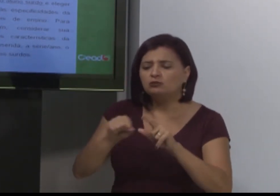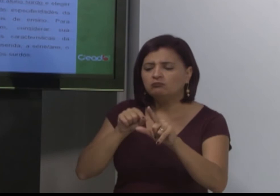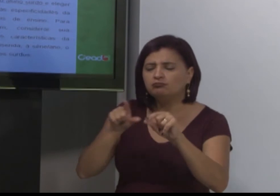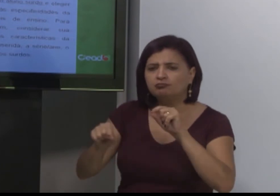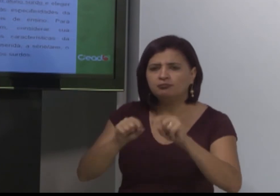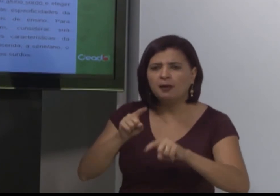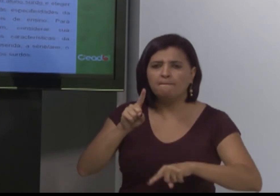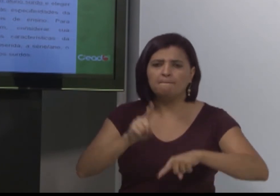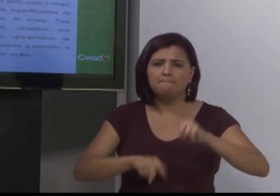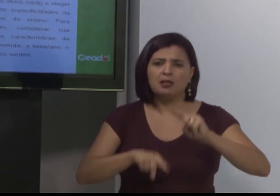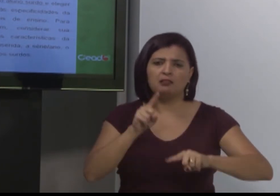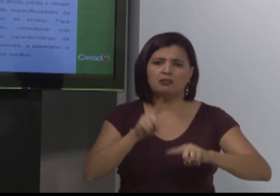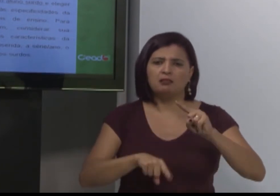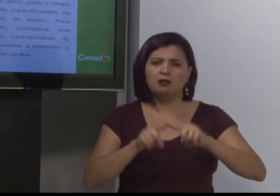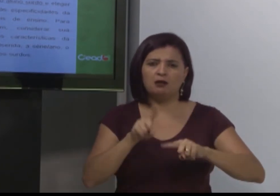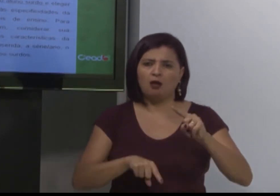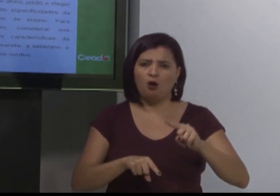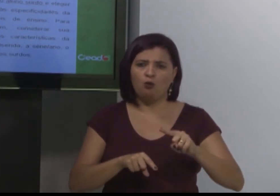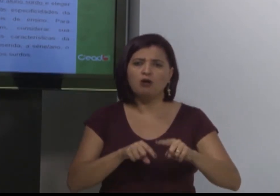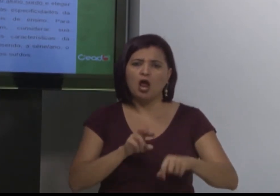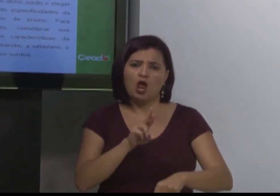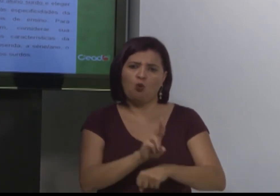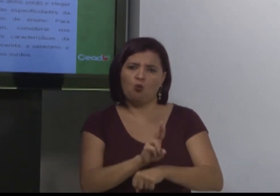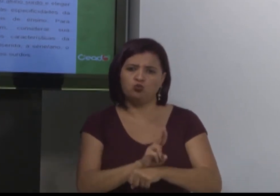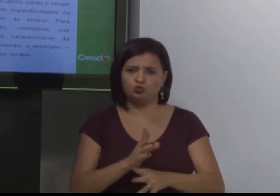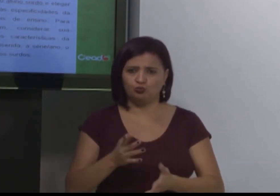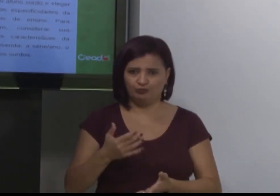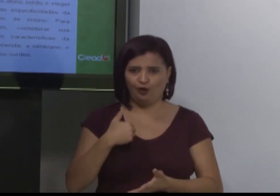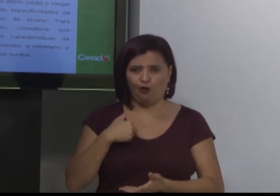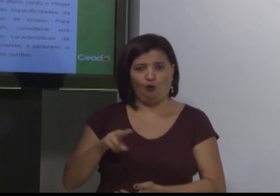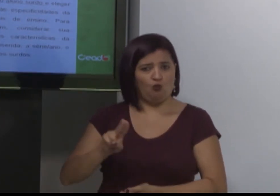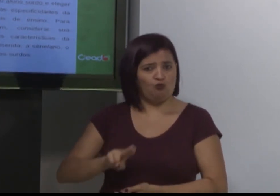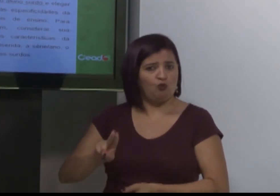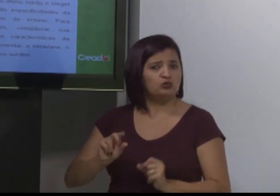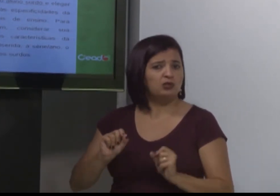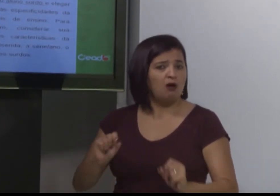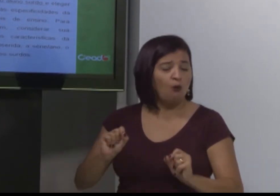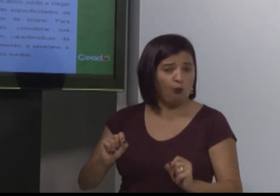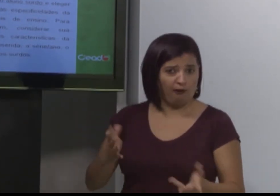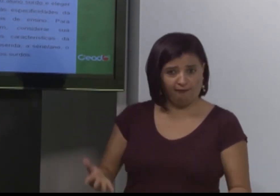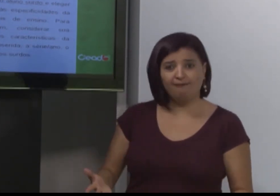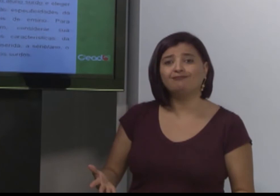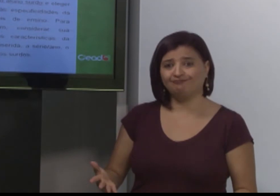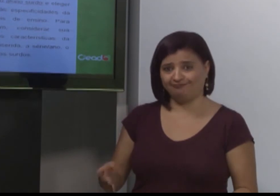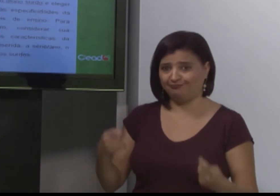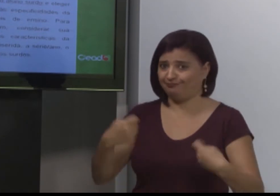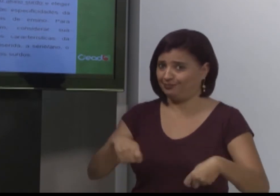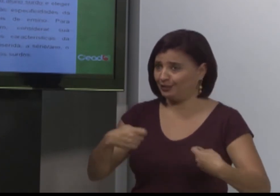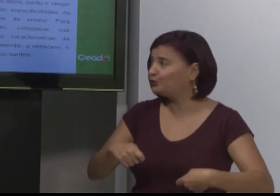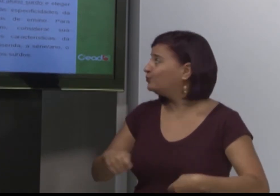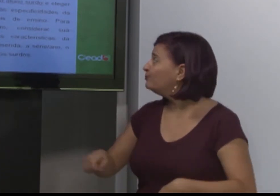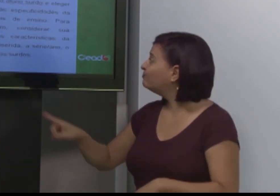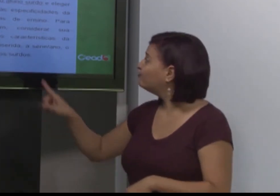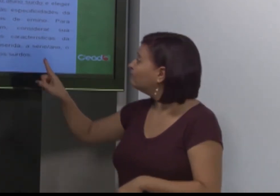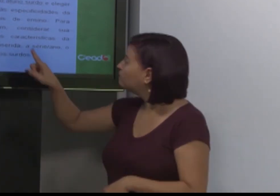Além de ser necessário a escolha de materiais, recursos a serem utilizados, isso tudo é